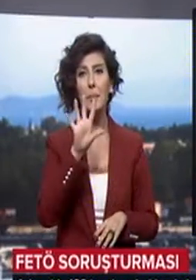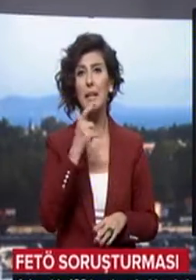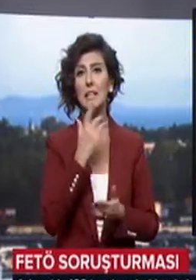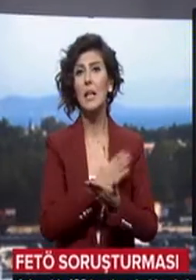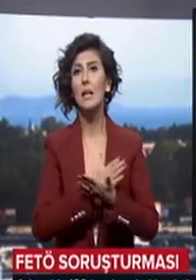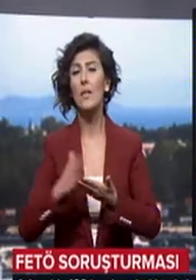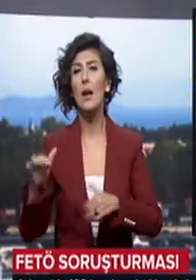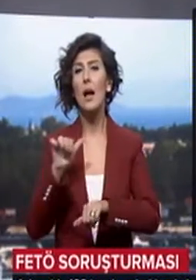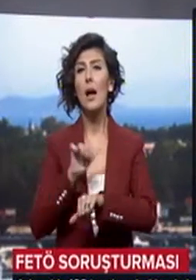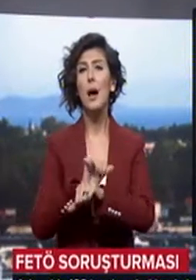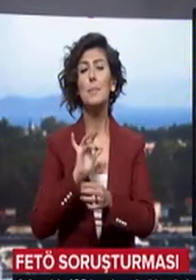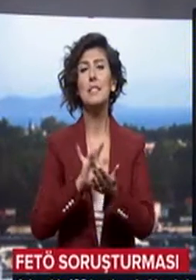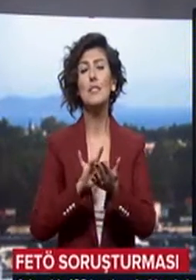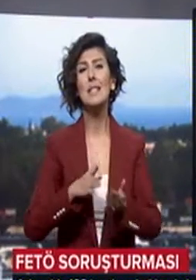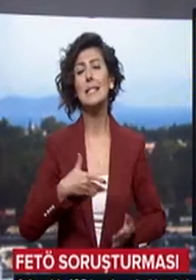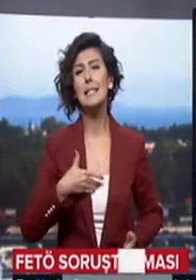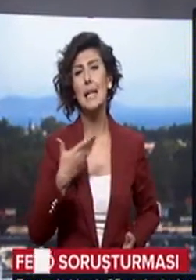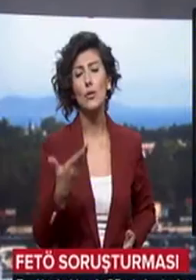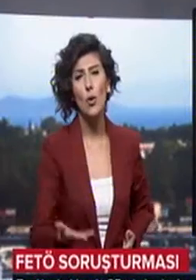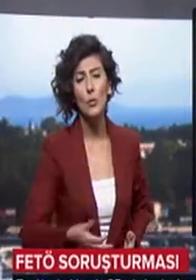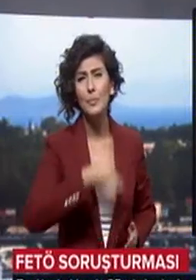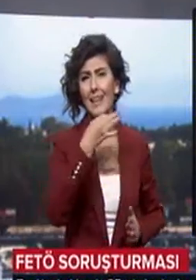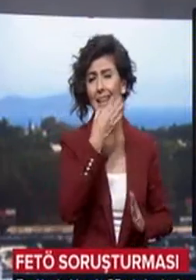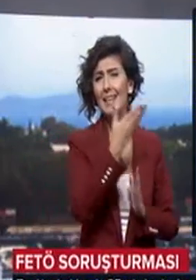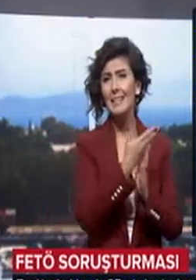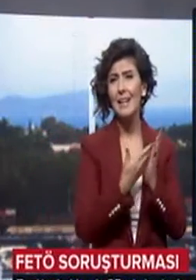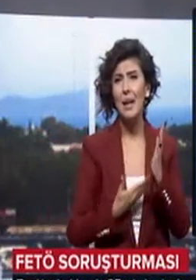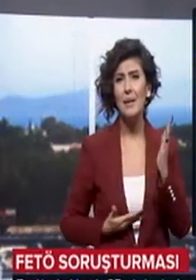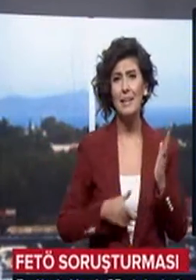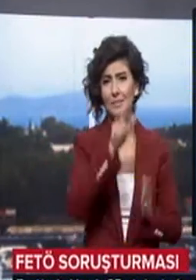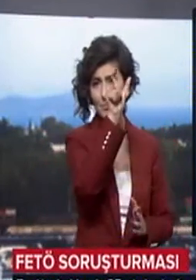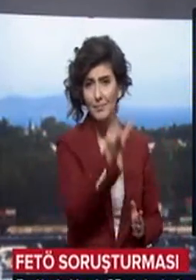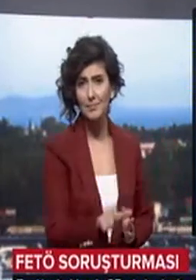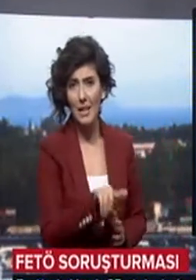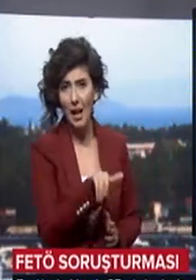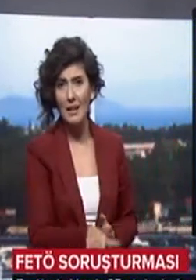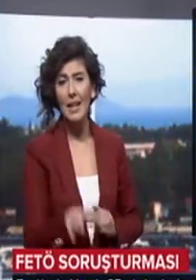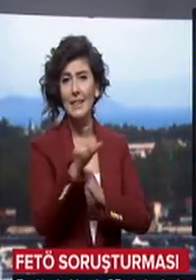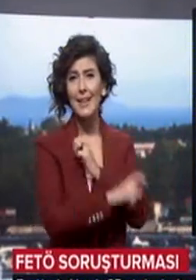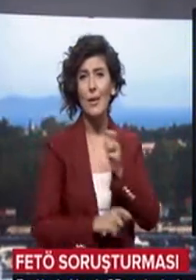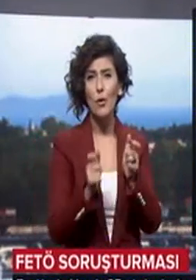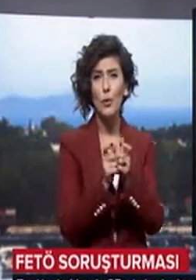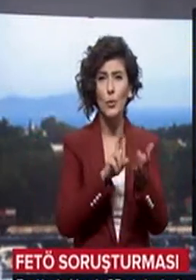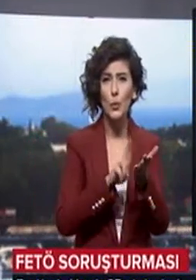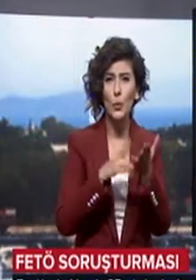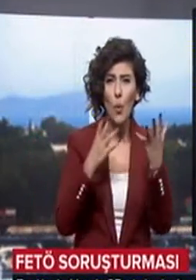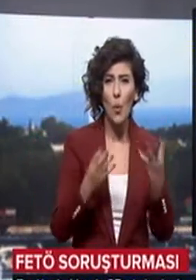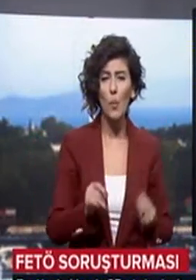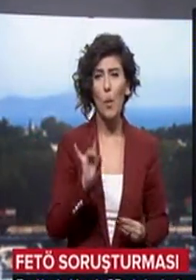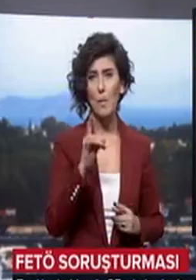25 yıla kadar hapis cezası isteniyor. İddianamede sanıklar hakkında terör örgütüne üye olmaktan 15